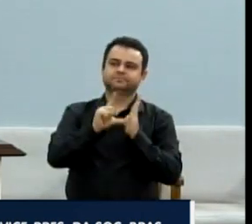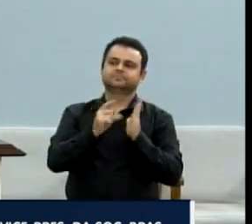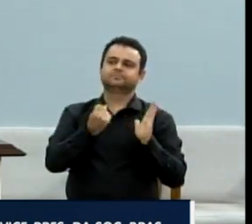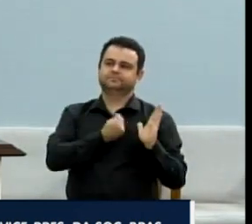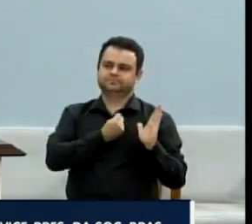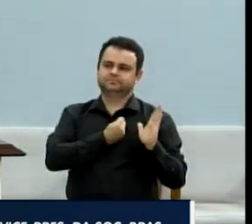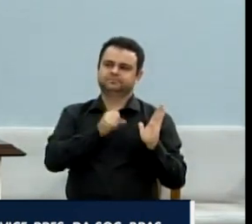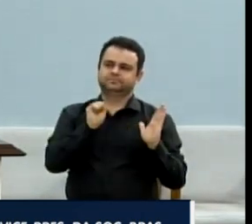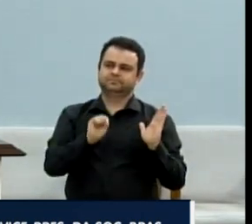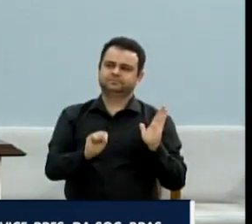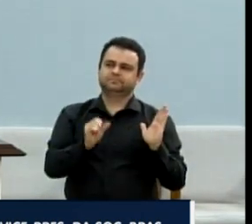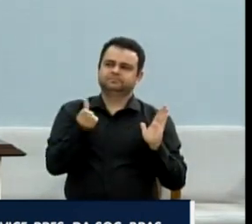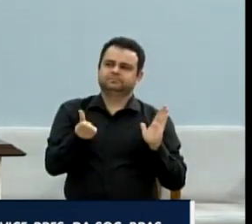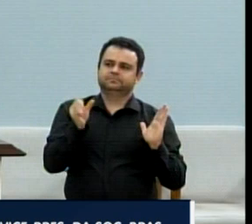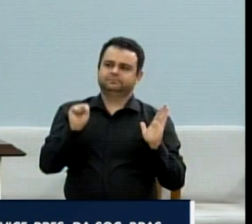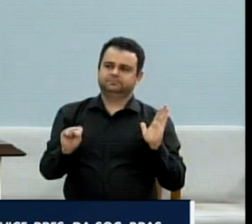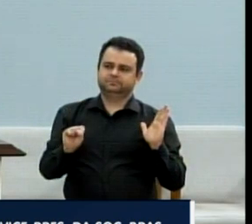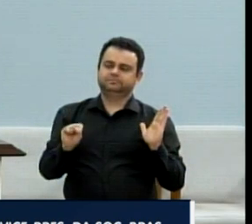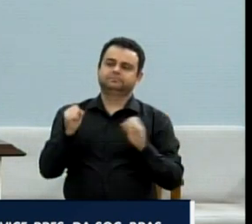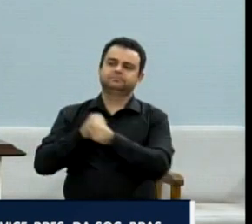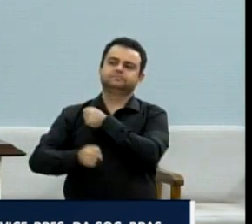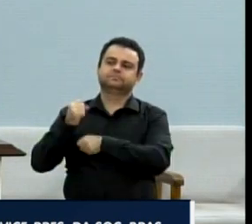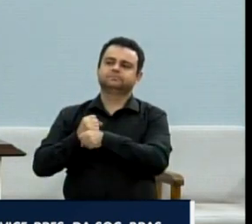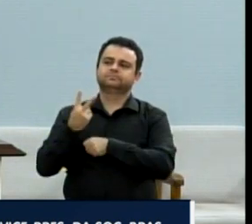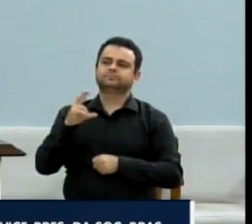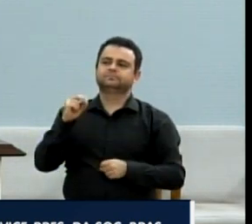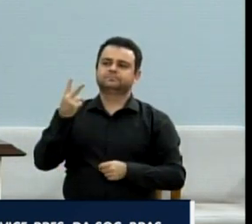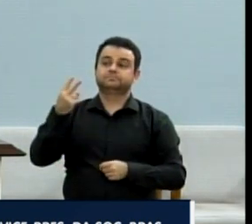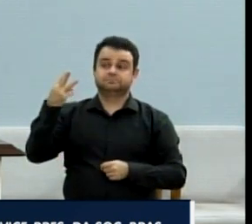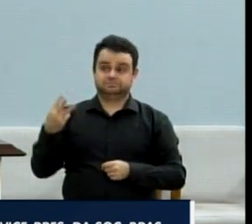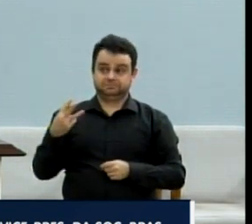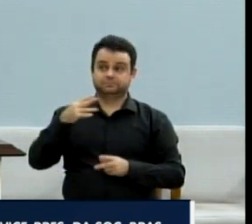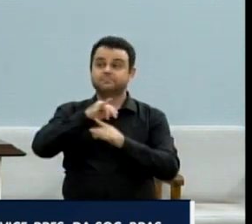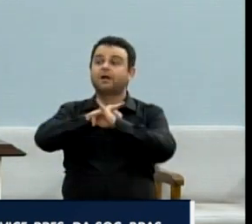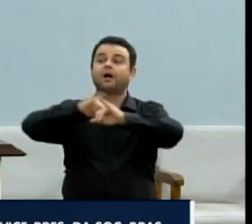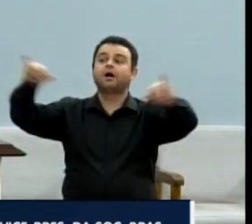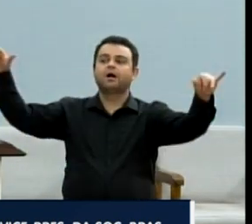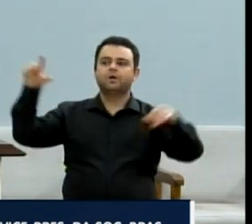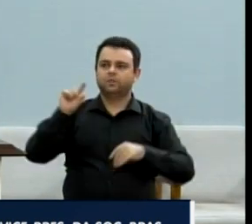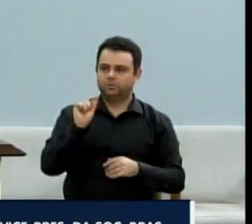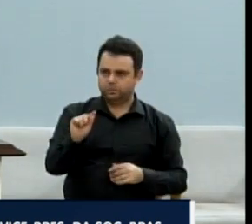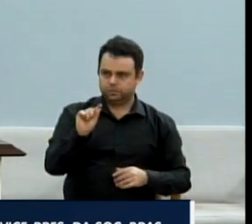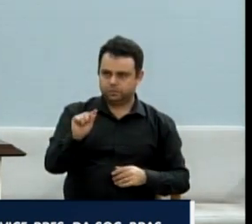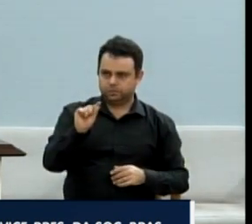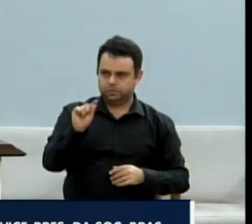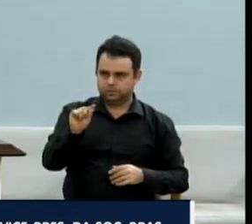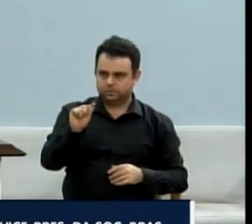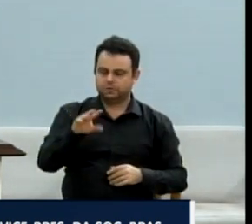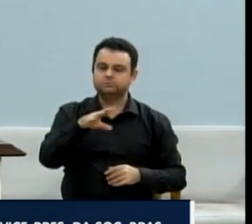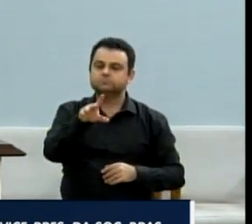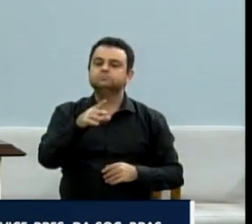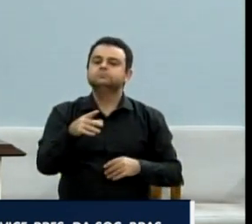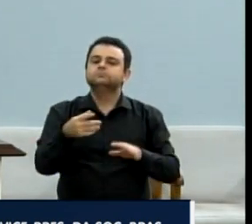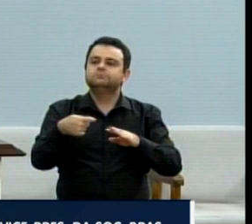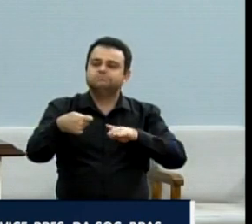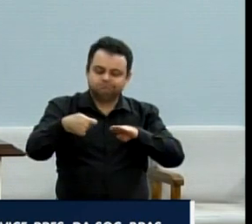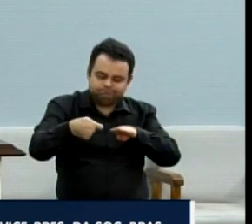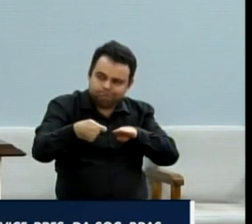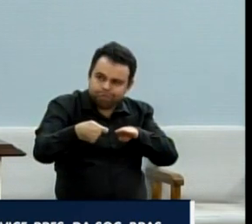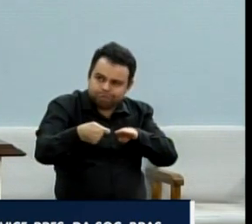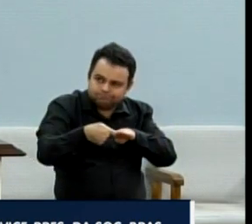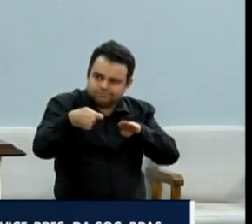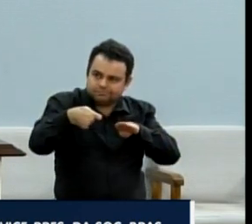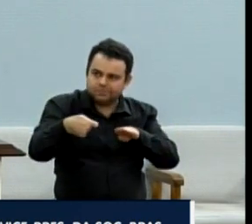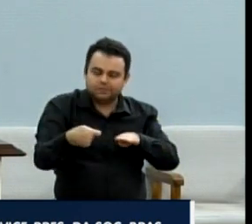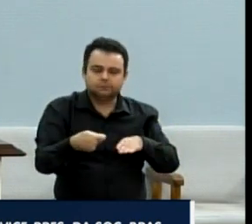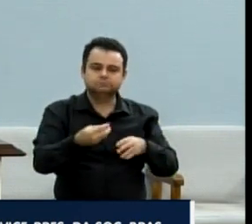número 868 de 2023 tenta autorizar o sensor de glicemia intersticial